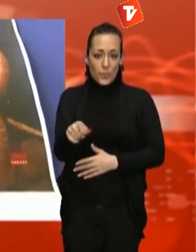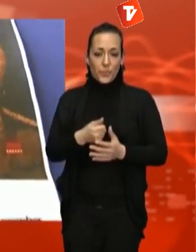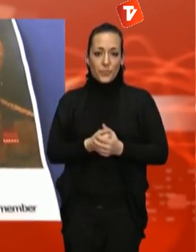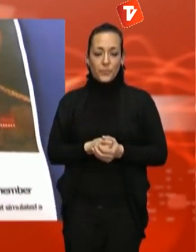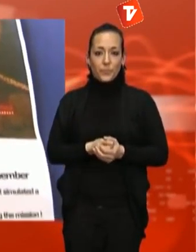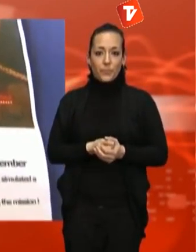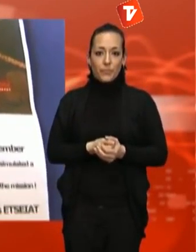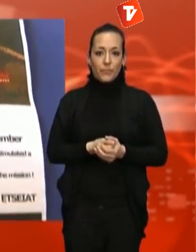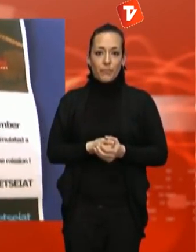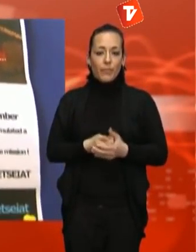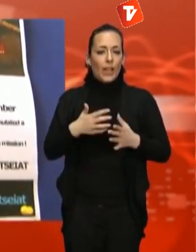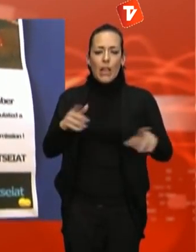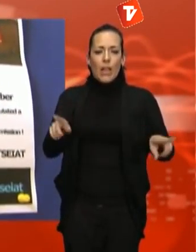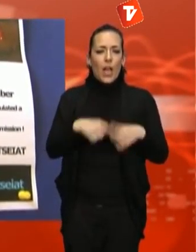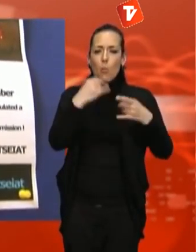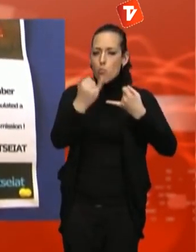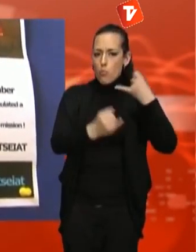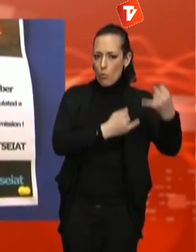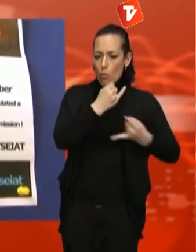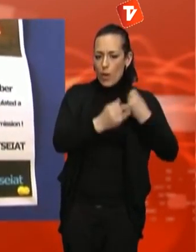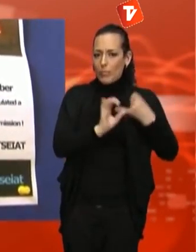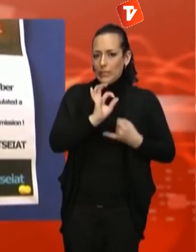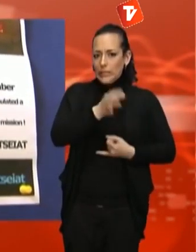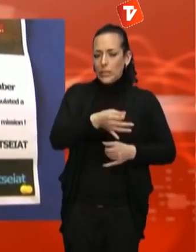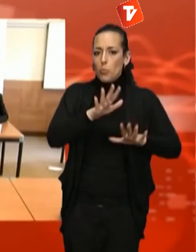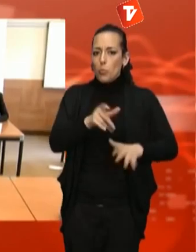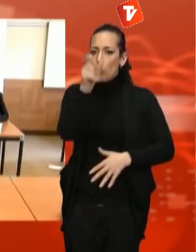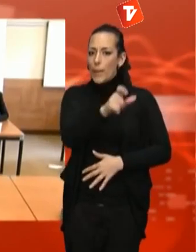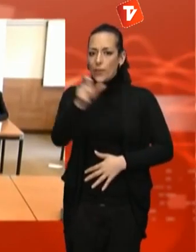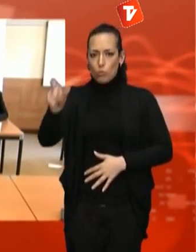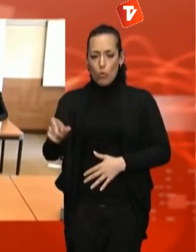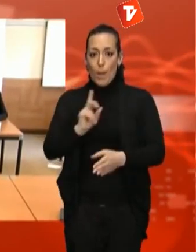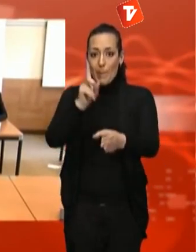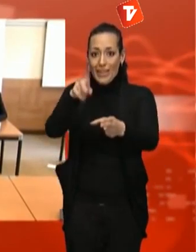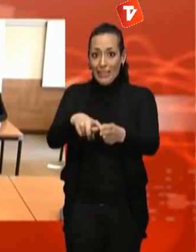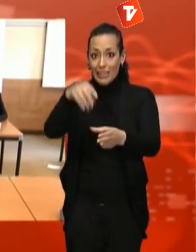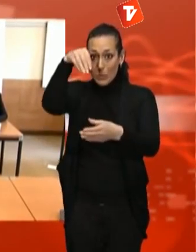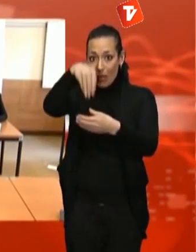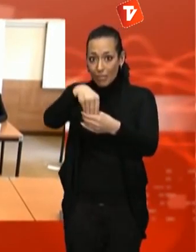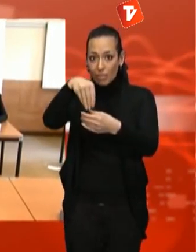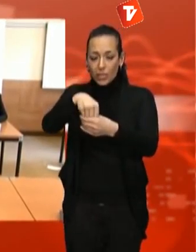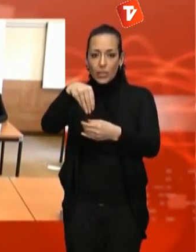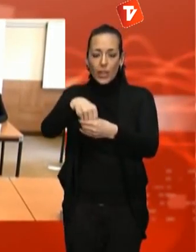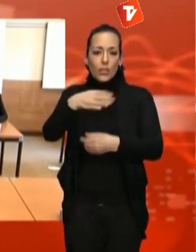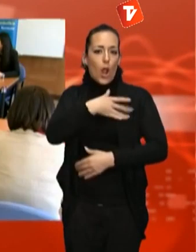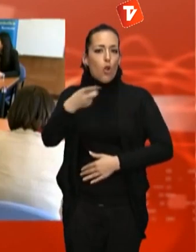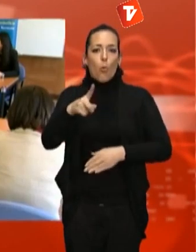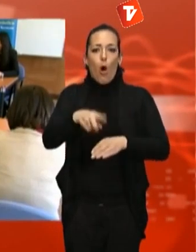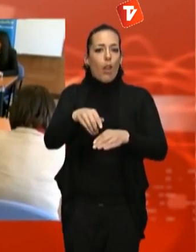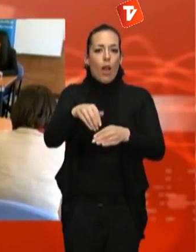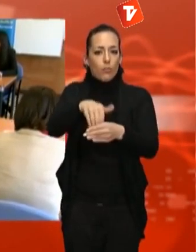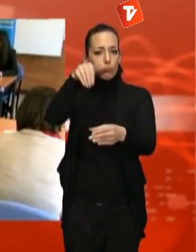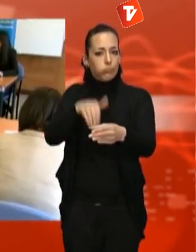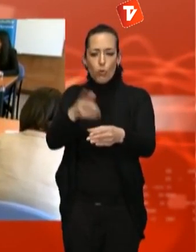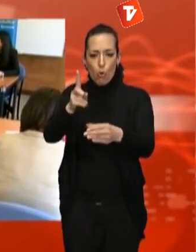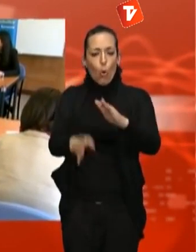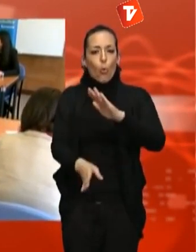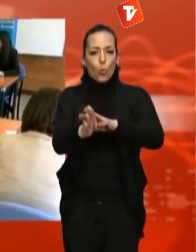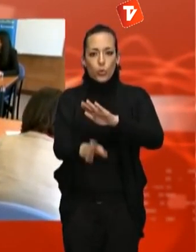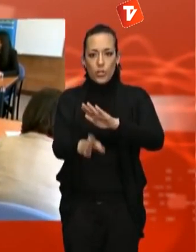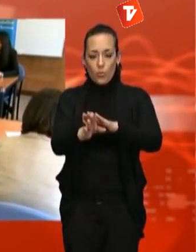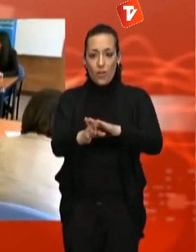Malgrat aquests problemes, en cap moment els tripulants no van voler fer marxa enrere i abandonar l'emissió del Mar 500. Tot i ser una simulació